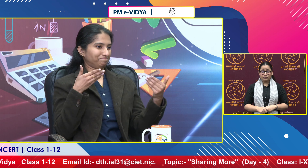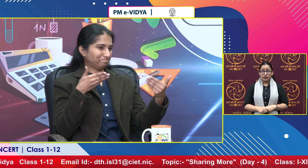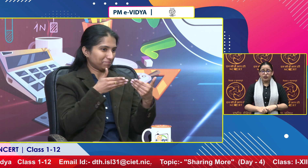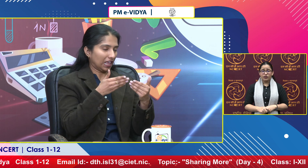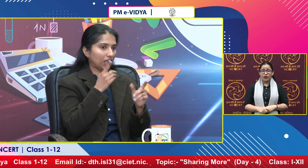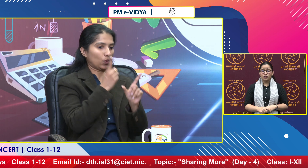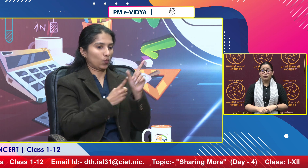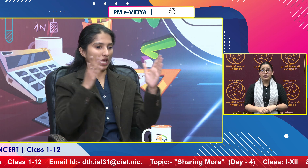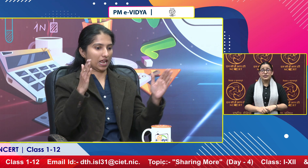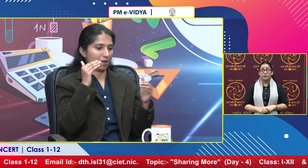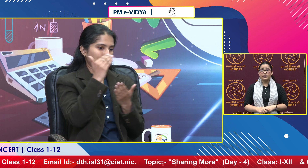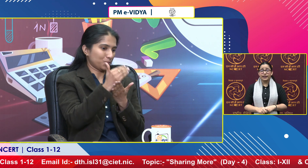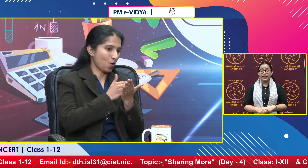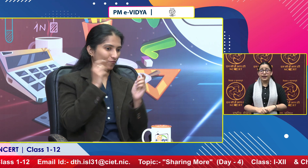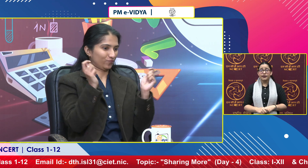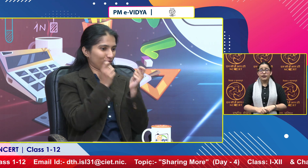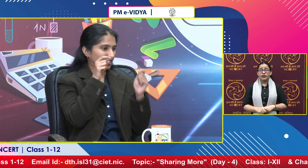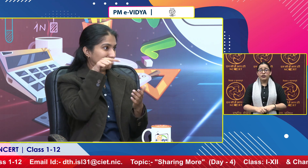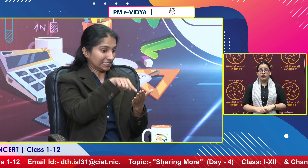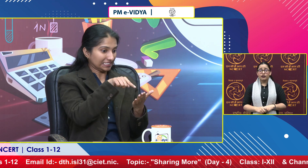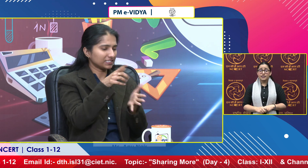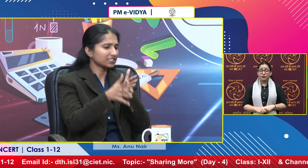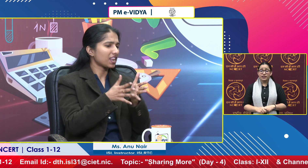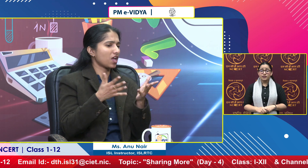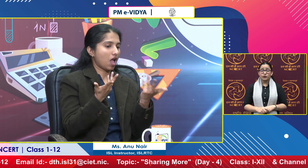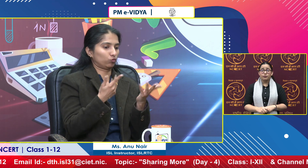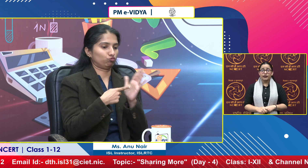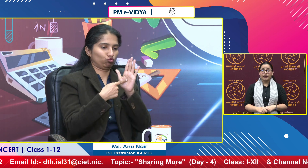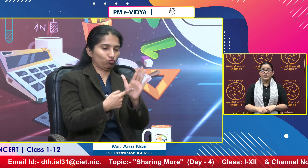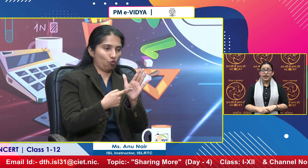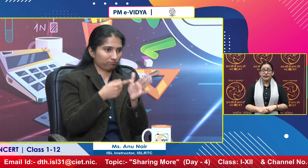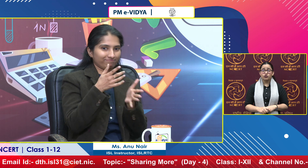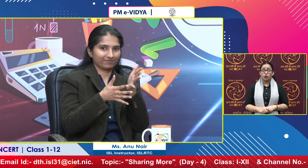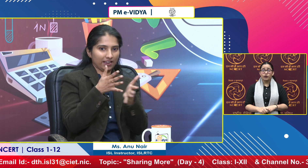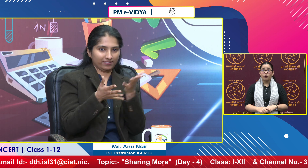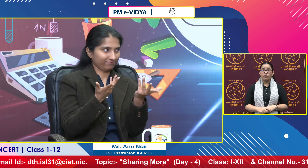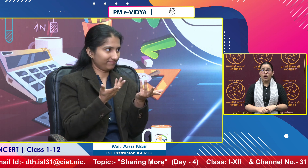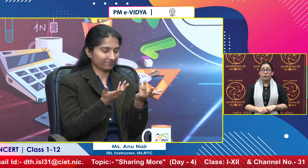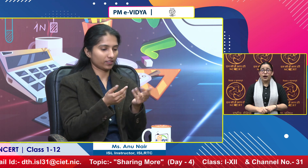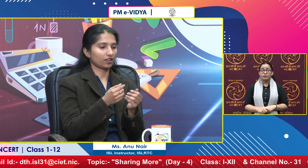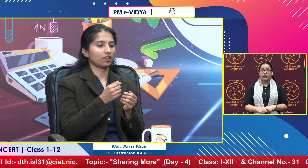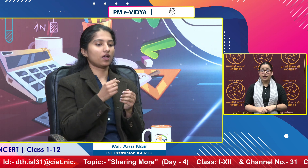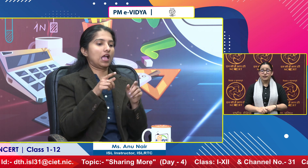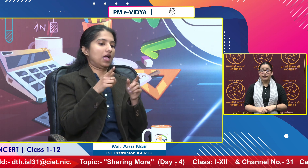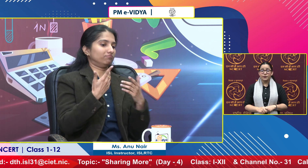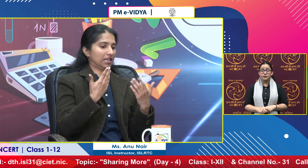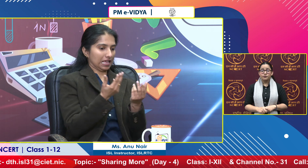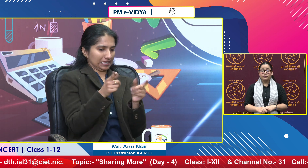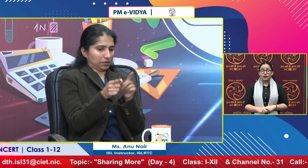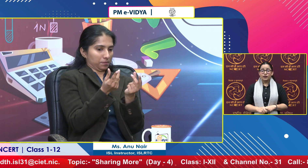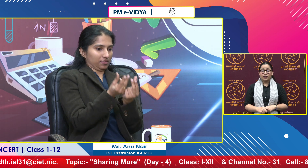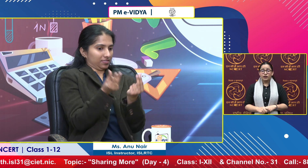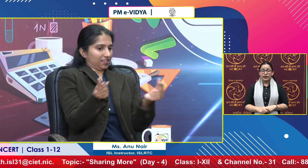साइन, हम जब किसी से मिलते हैं, किसी भी फेस्टिवल के लिए साइन जो भी होगा वो आप दिखा सकते